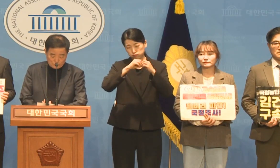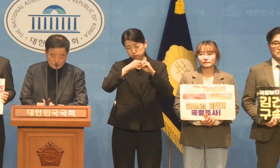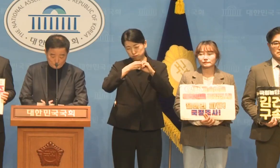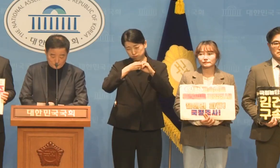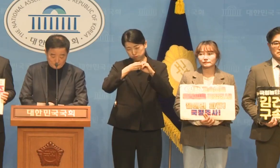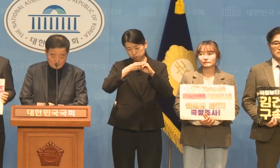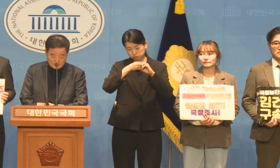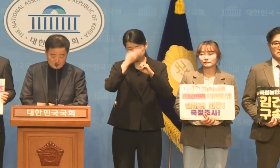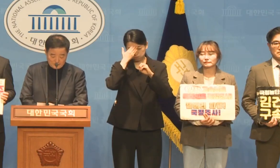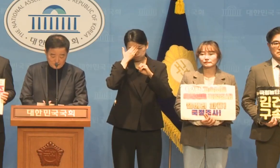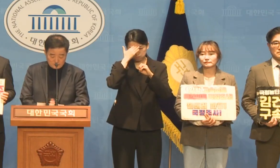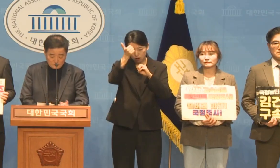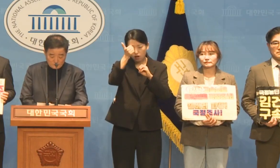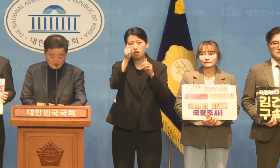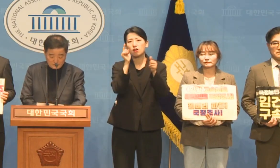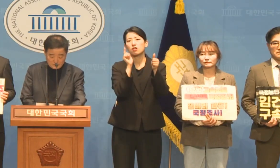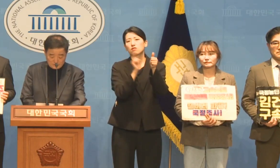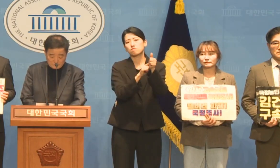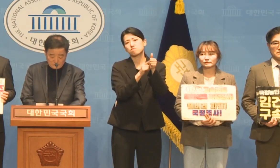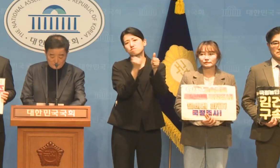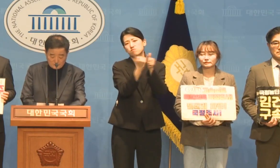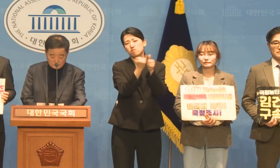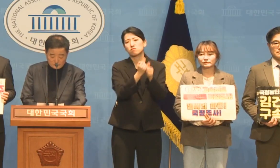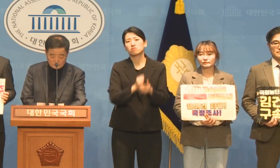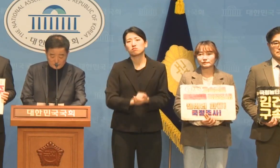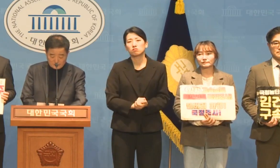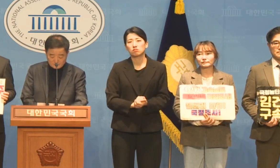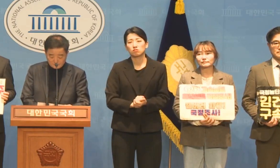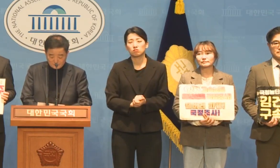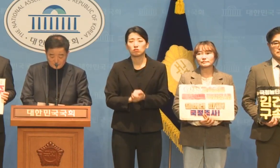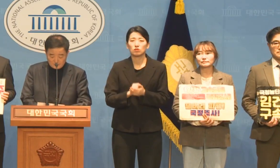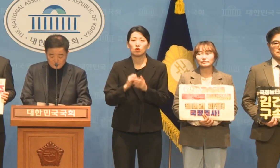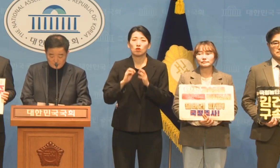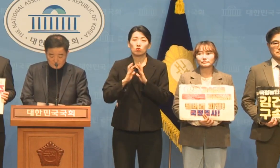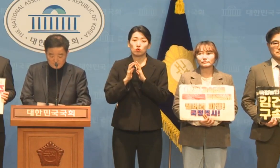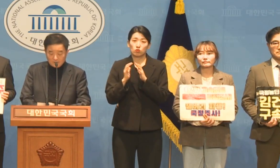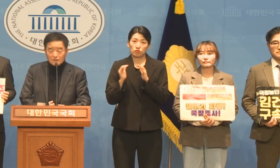국정농단 주범들입니다. 서민들이, 시민들이 어지럽게